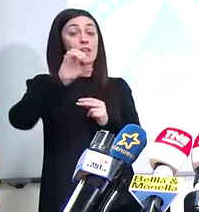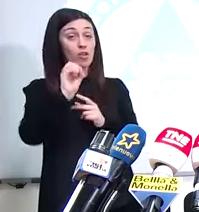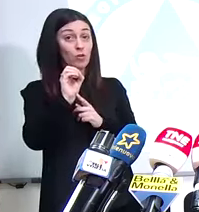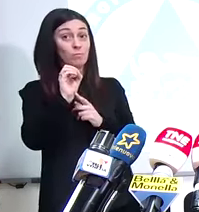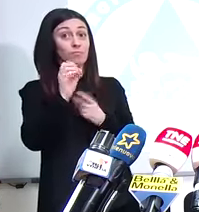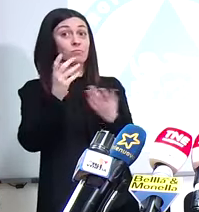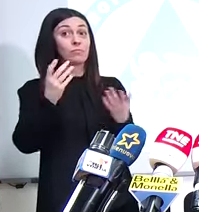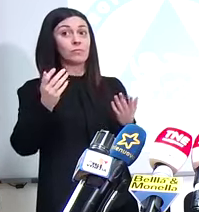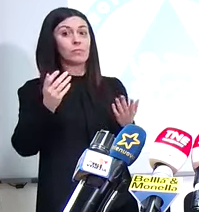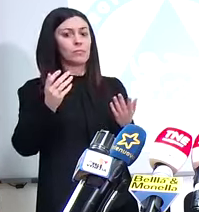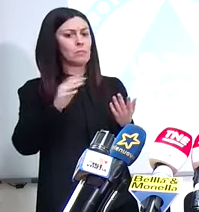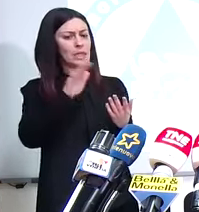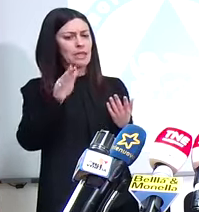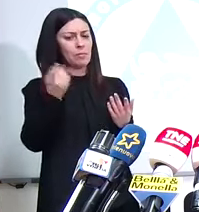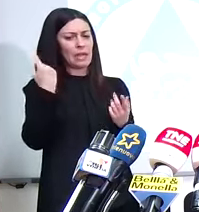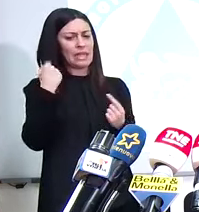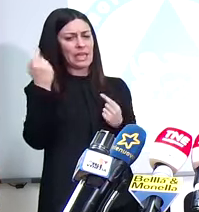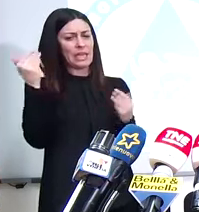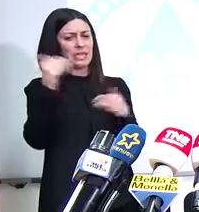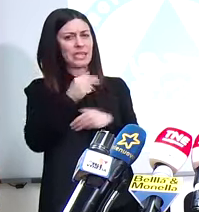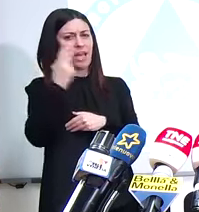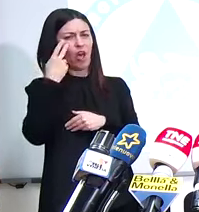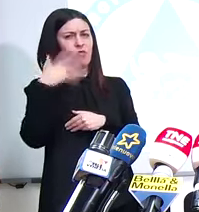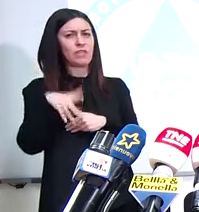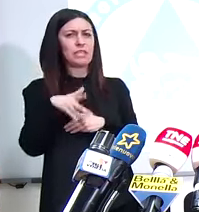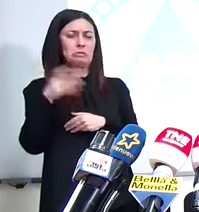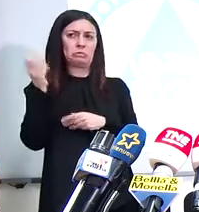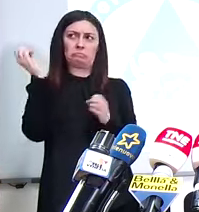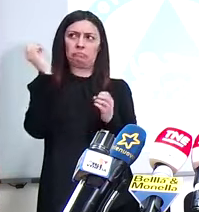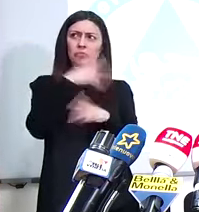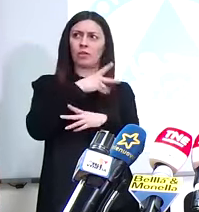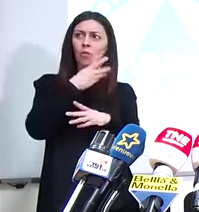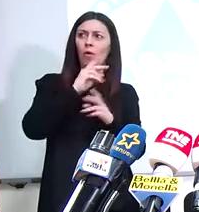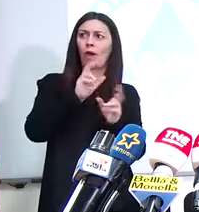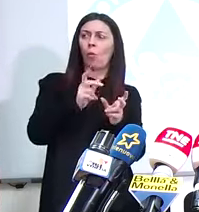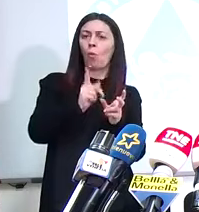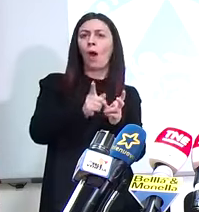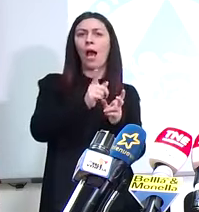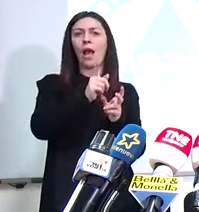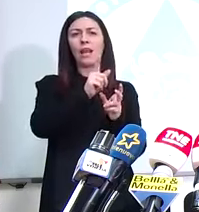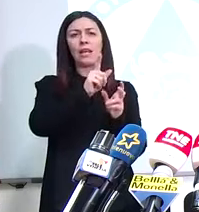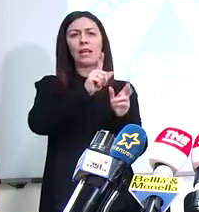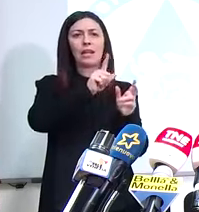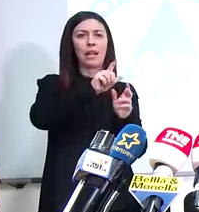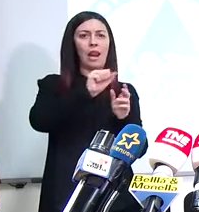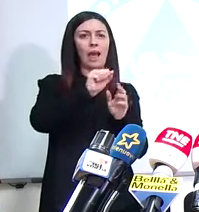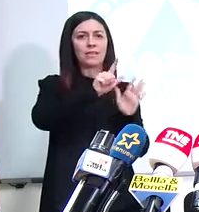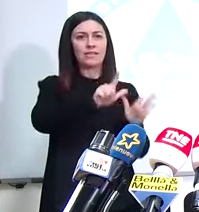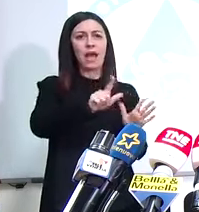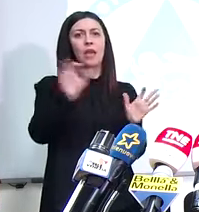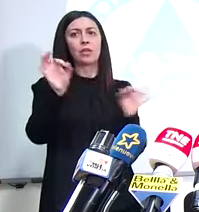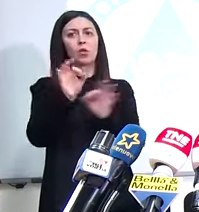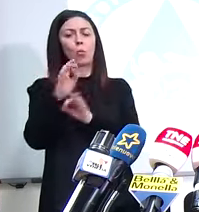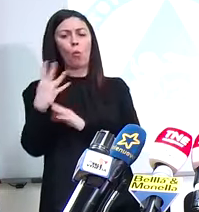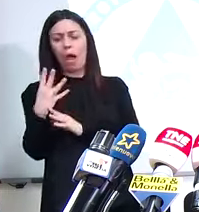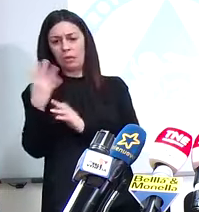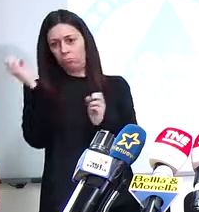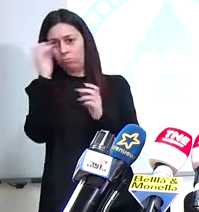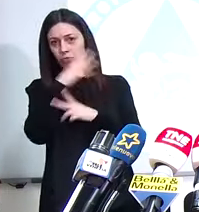mykonos e sull'a7 sul 4 sulla cartina delle regioni appunto di cui aveva parlato della nelle zone